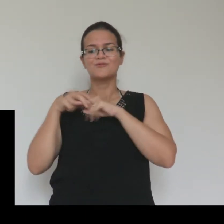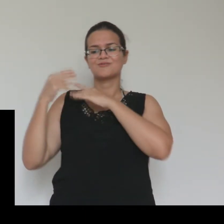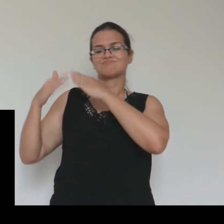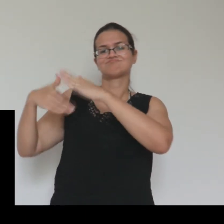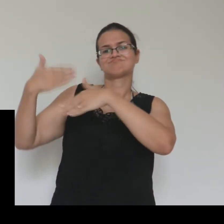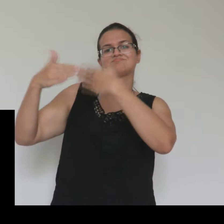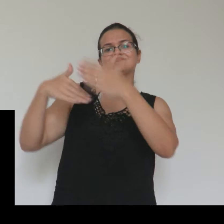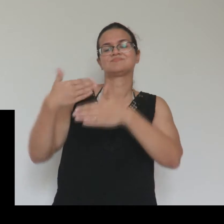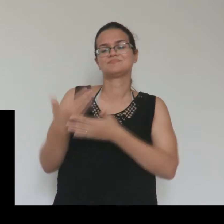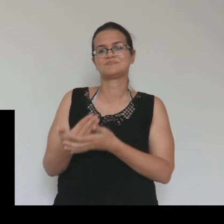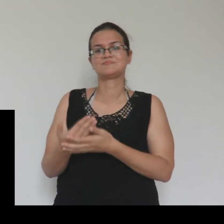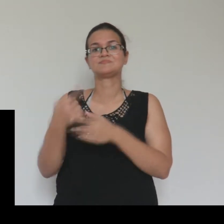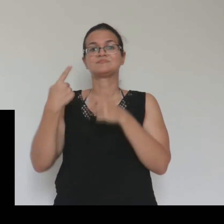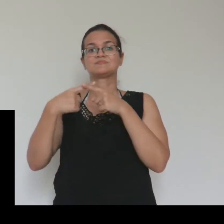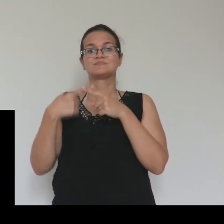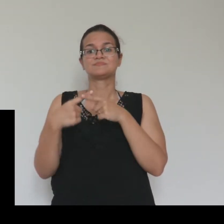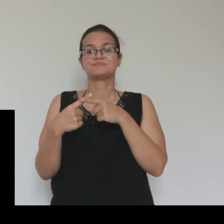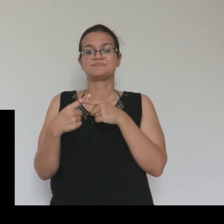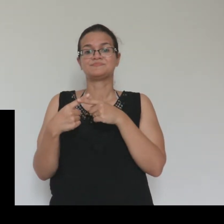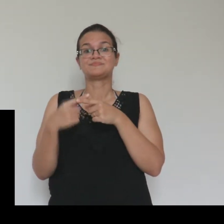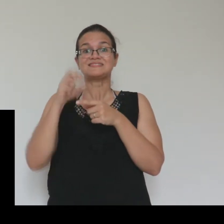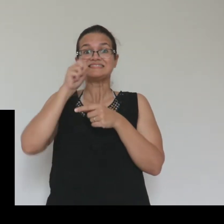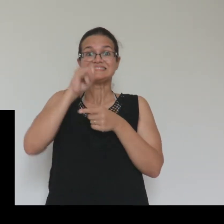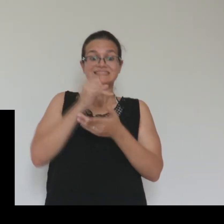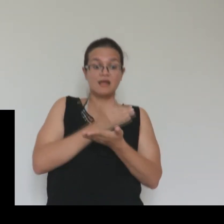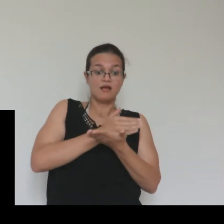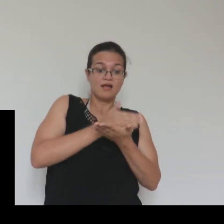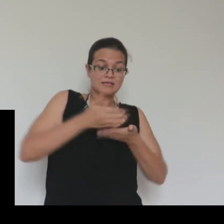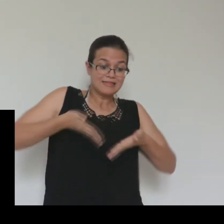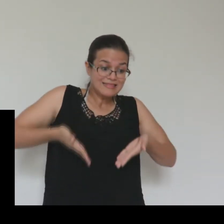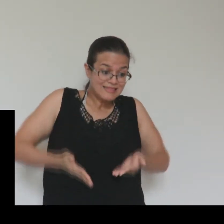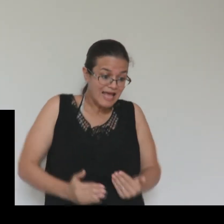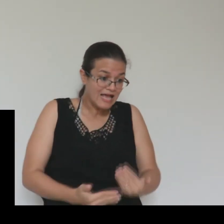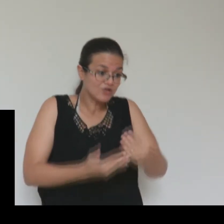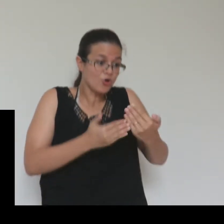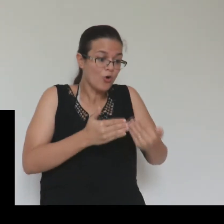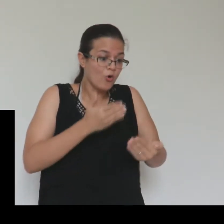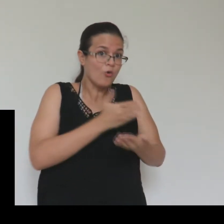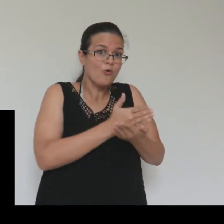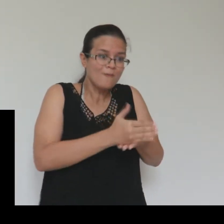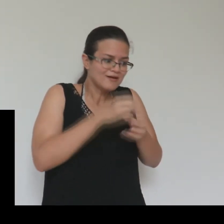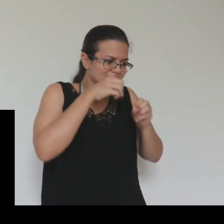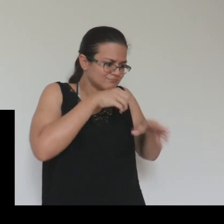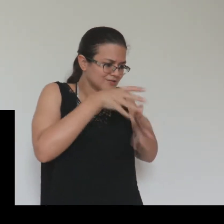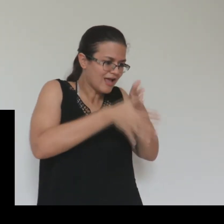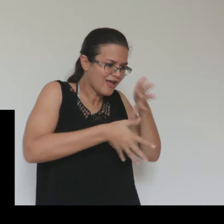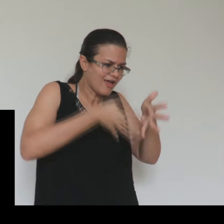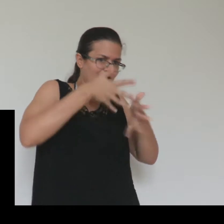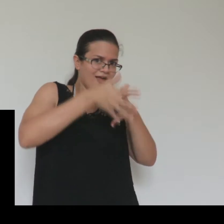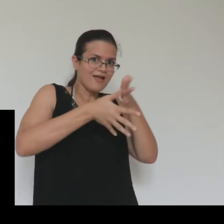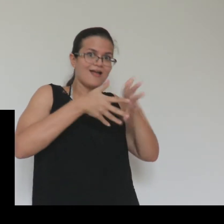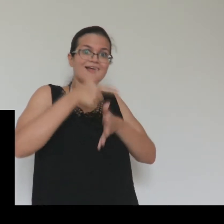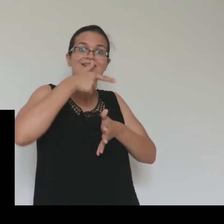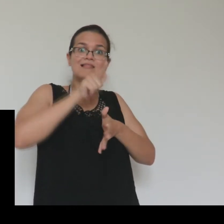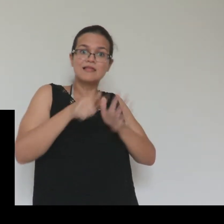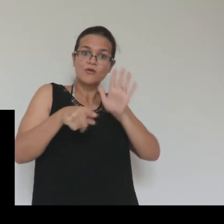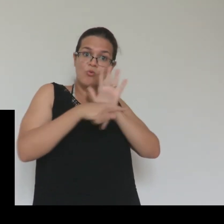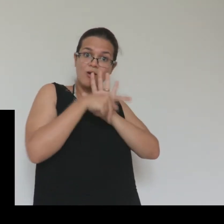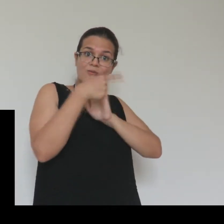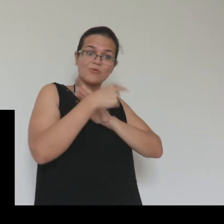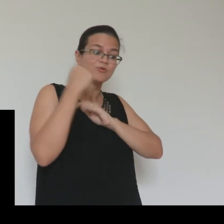já o acompanhamento com a língua de sinais, que é a primeira língua dele, dentro de uma escola bilíngue, onde ele vai aprender a língua de sinais, o português